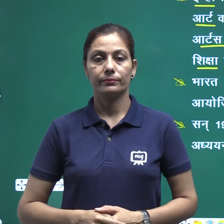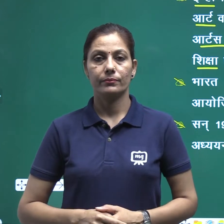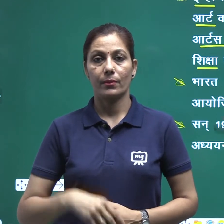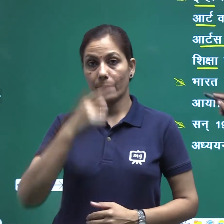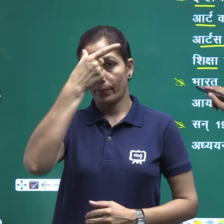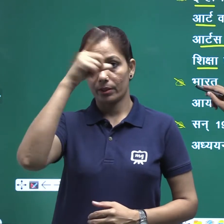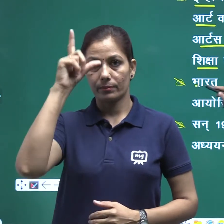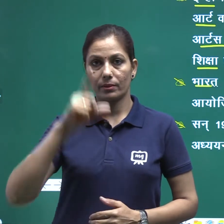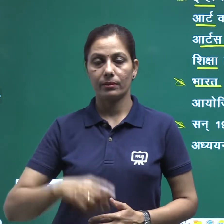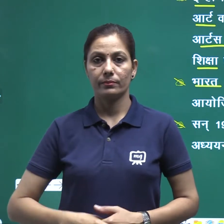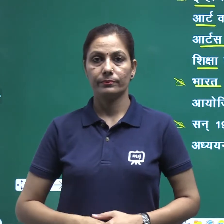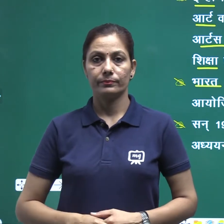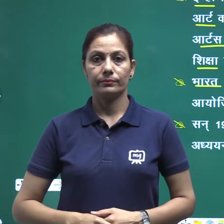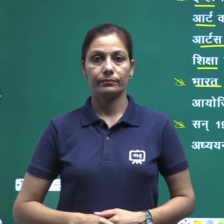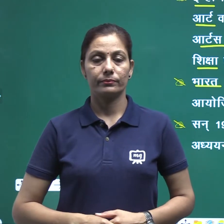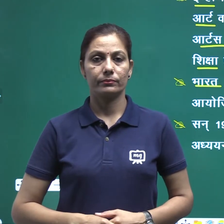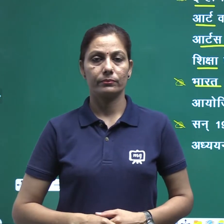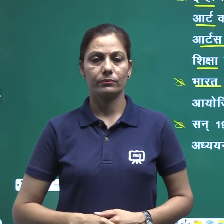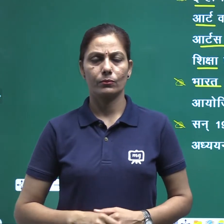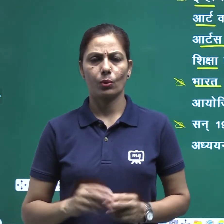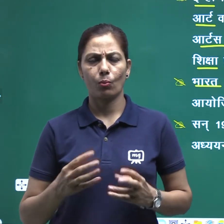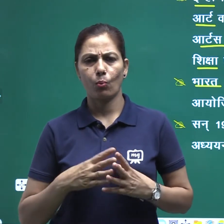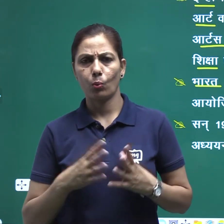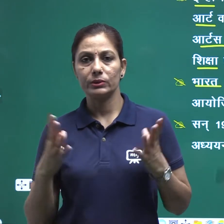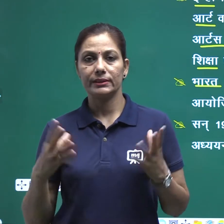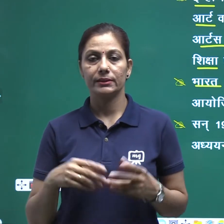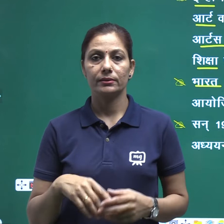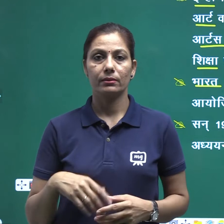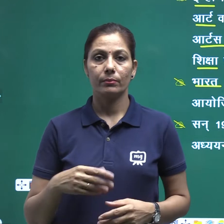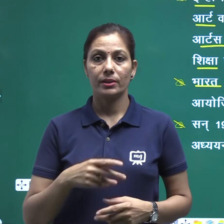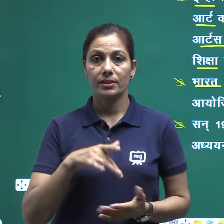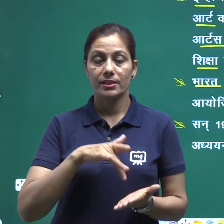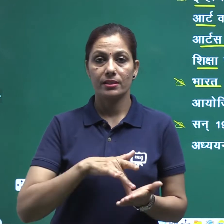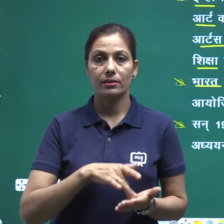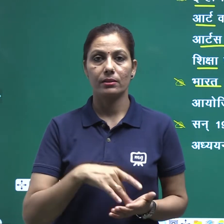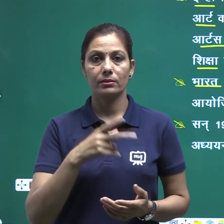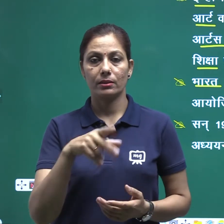भारत में अनेक प्रदर्शनियां